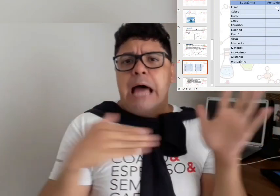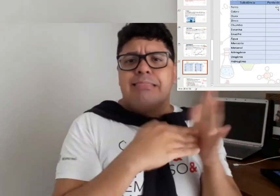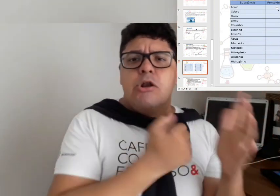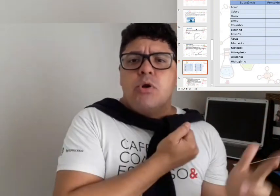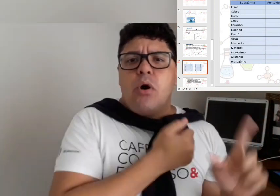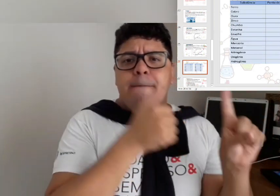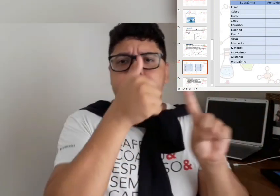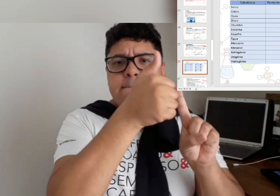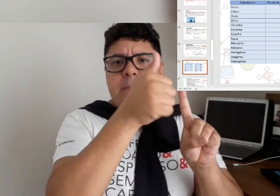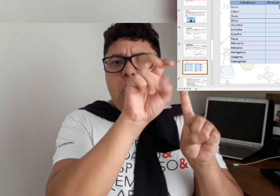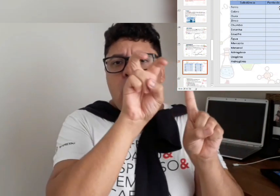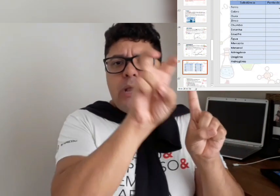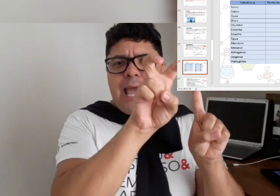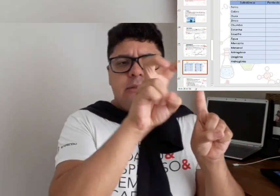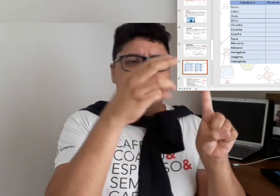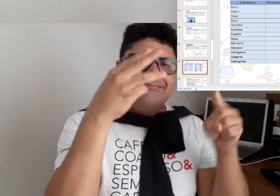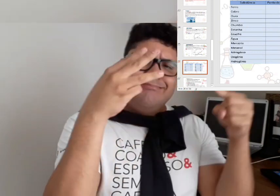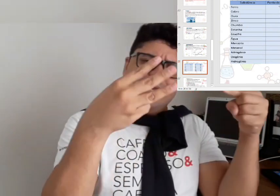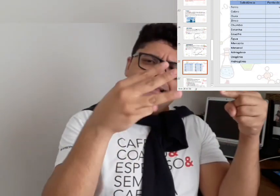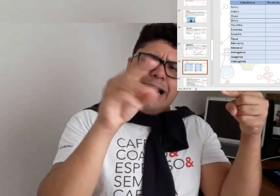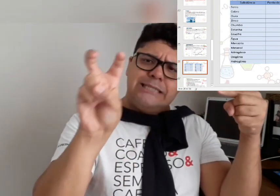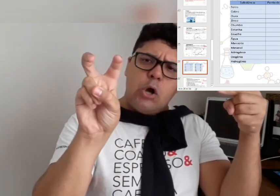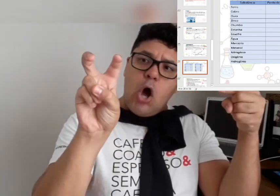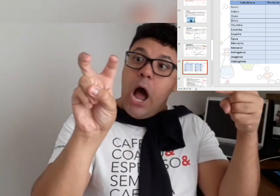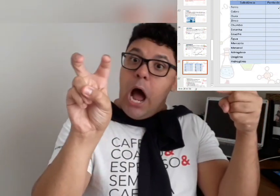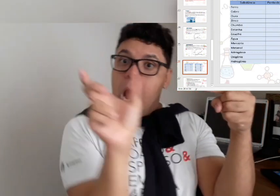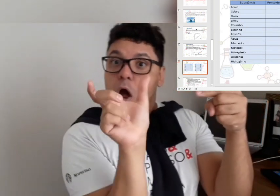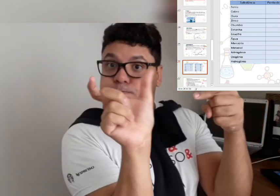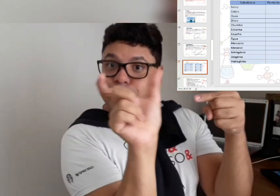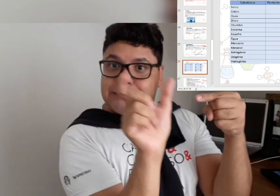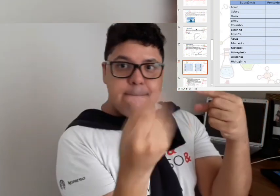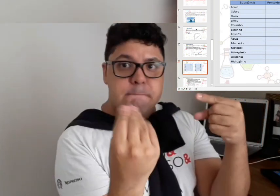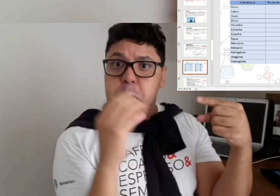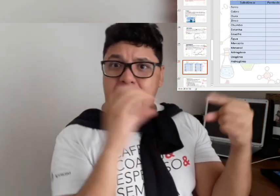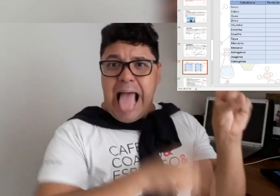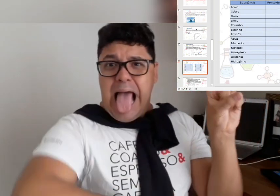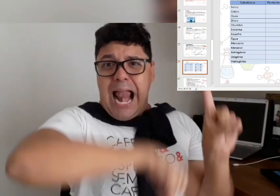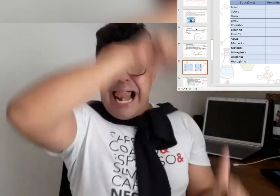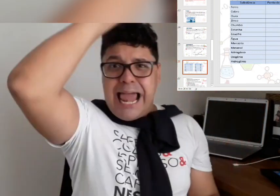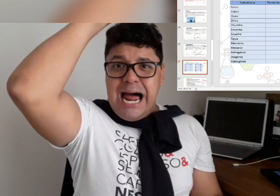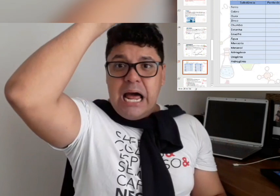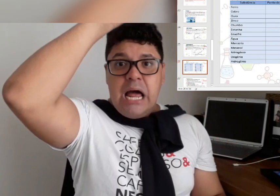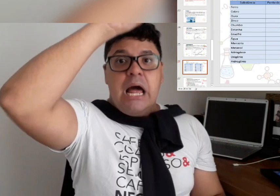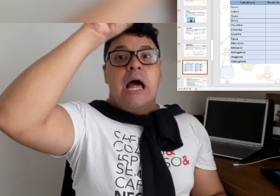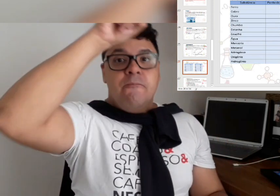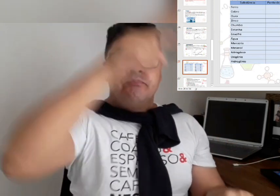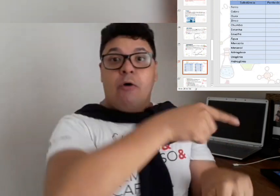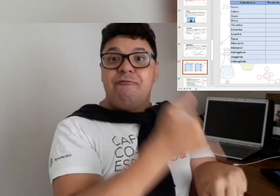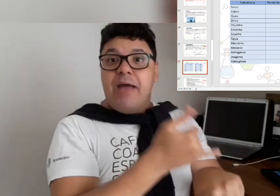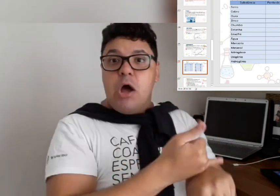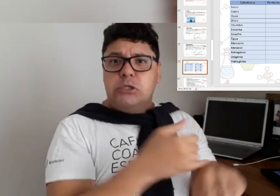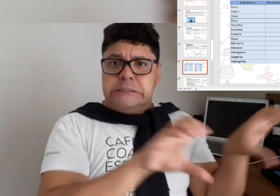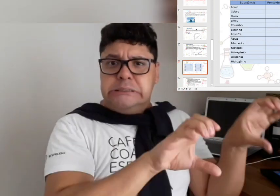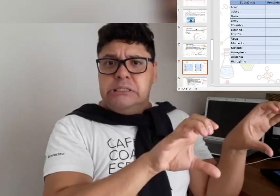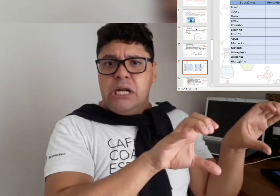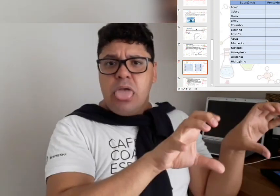fundir quando ela atingir 1535 graus de temperatura. Aí ela atingiu o ponto de